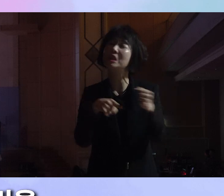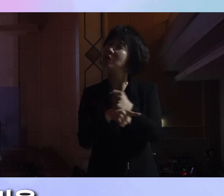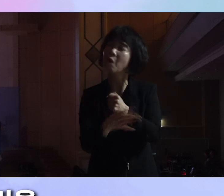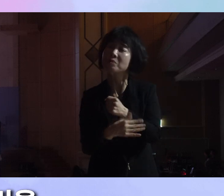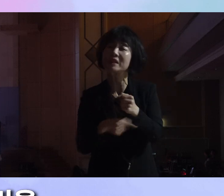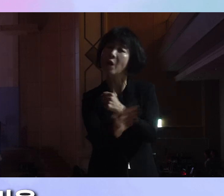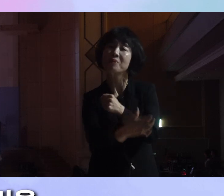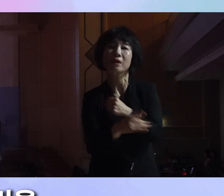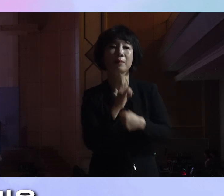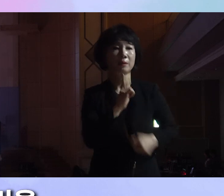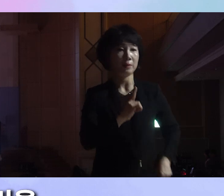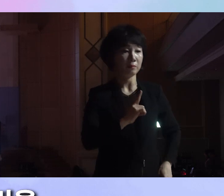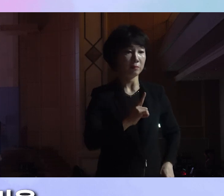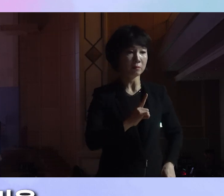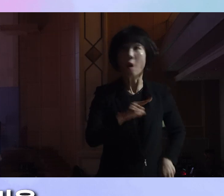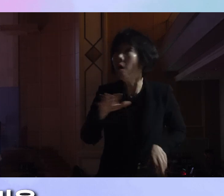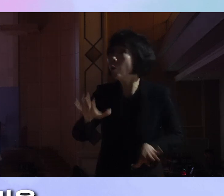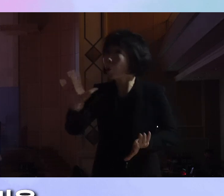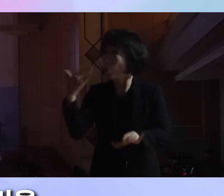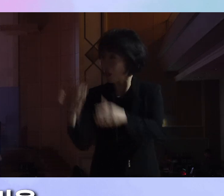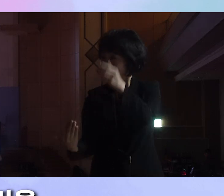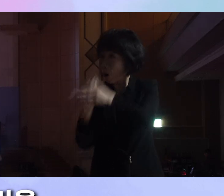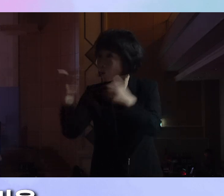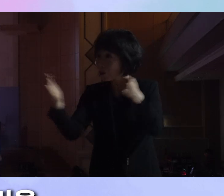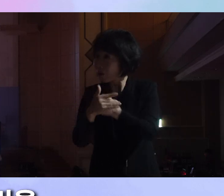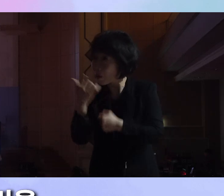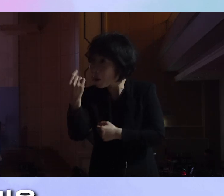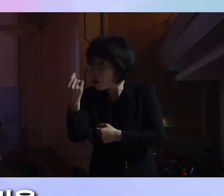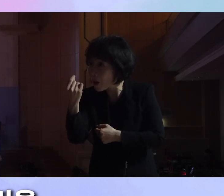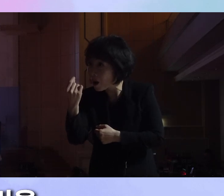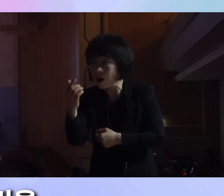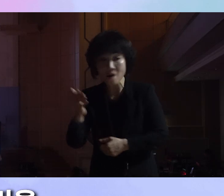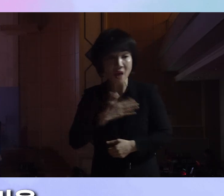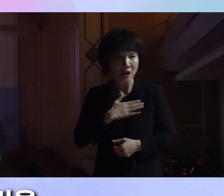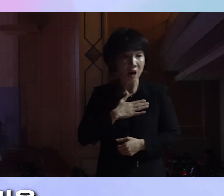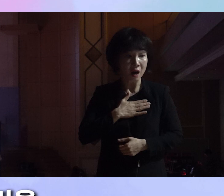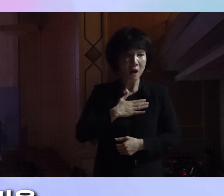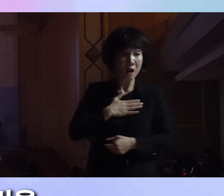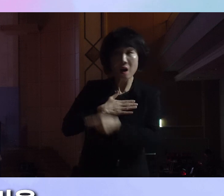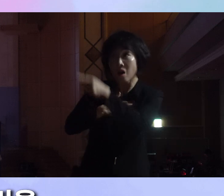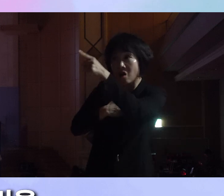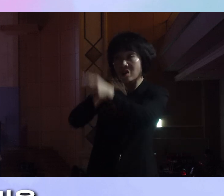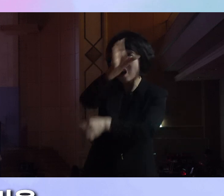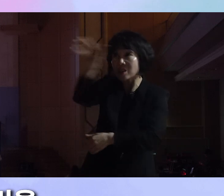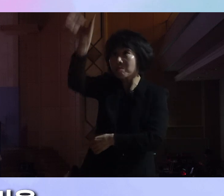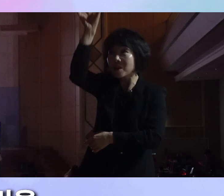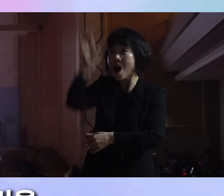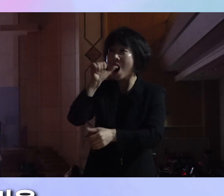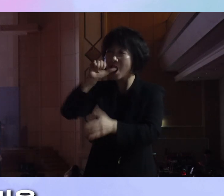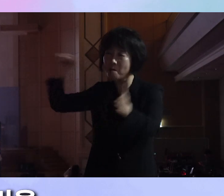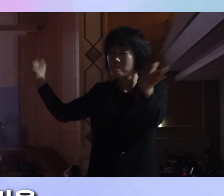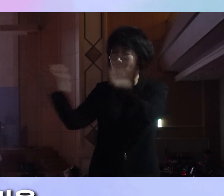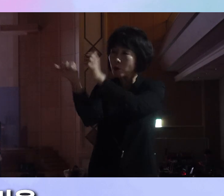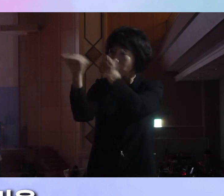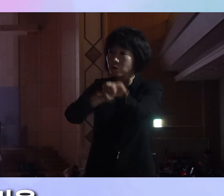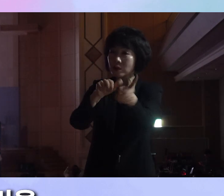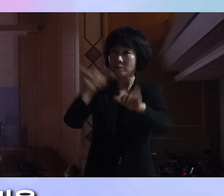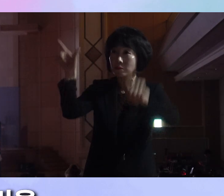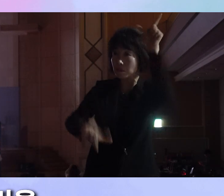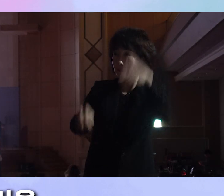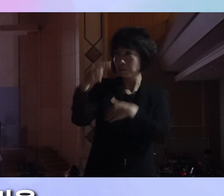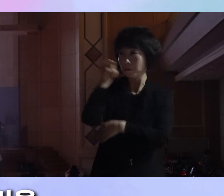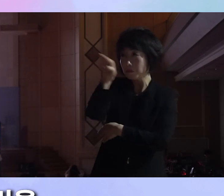혹시 이번 일 때문에 그러십니까? 내가 십자가에 달려 죽은 자들을 볼 때 무슨 생각이 드는 줄